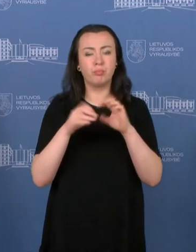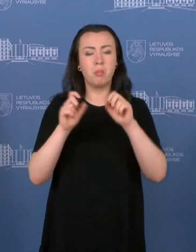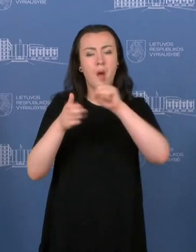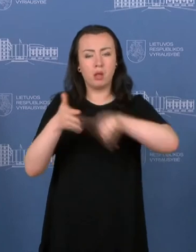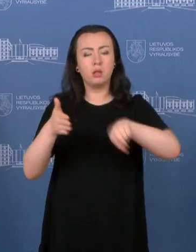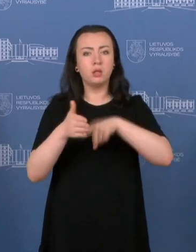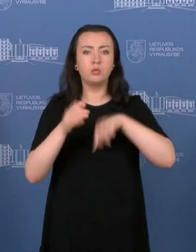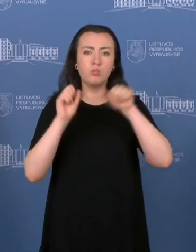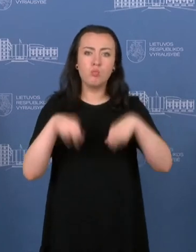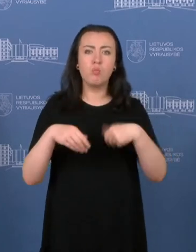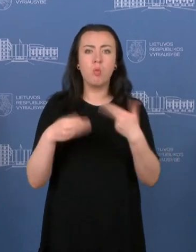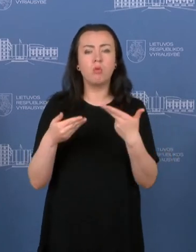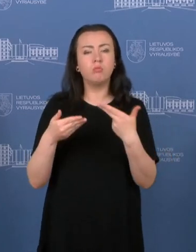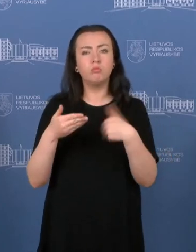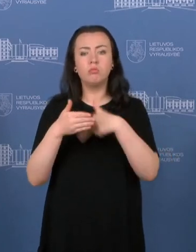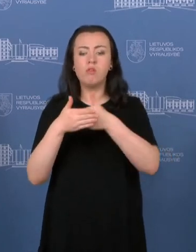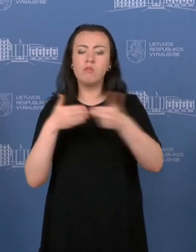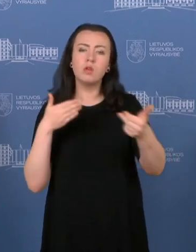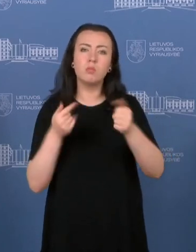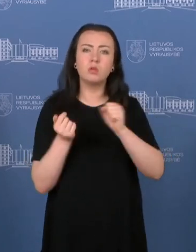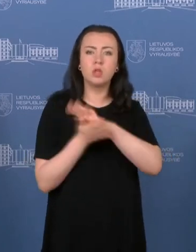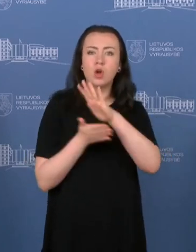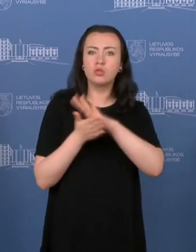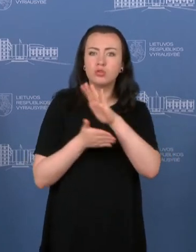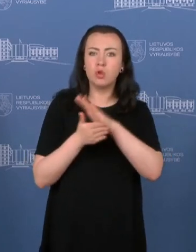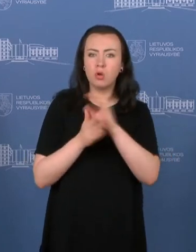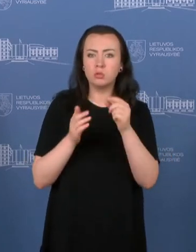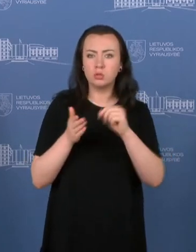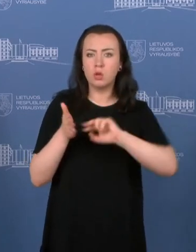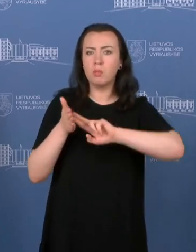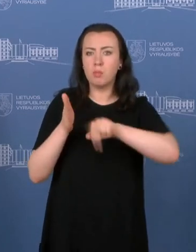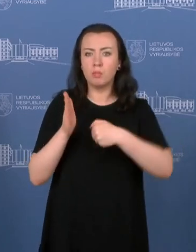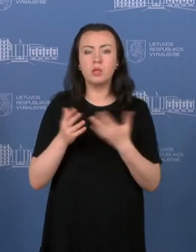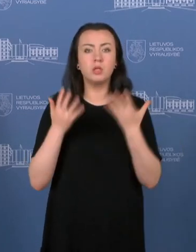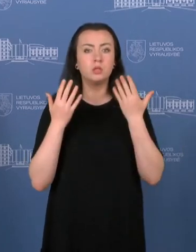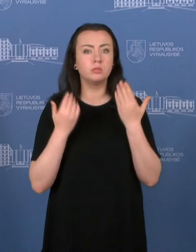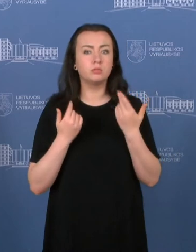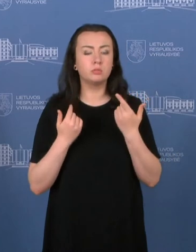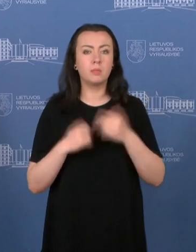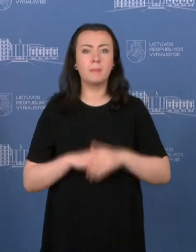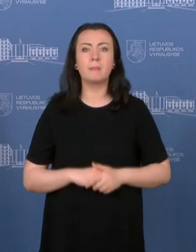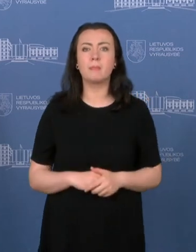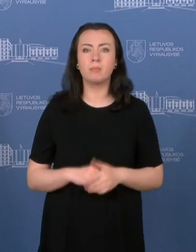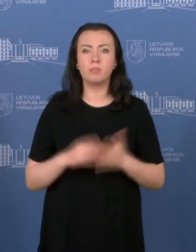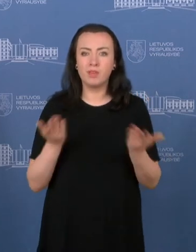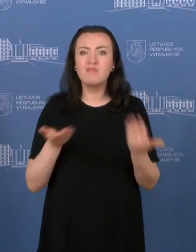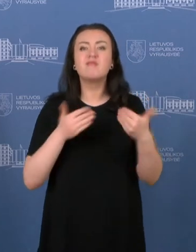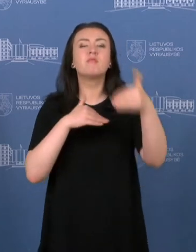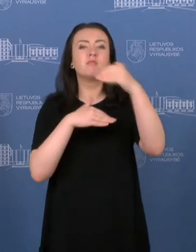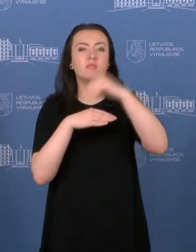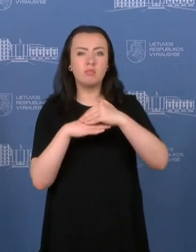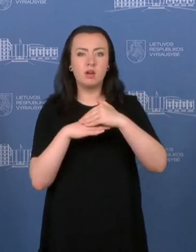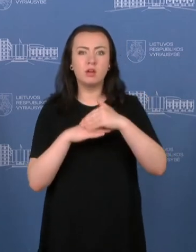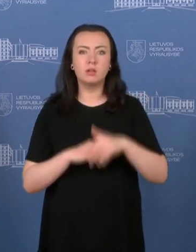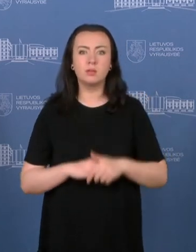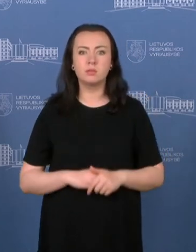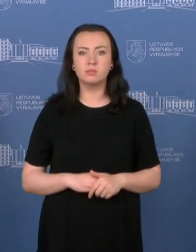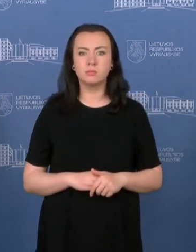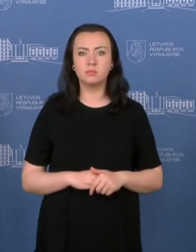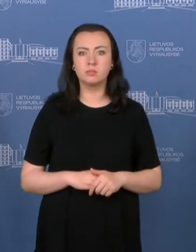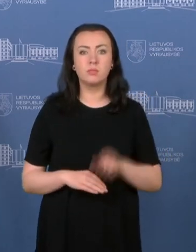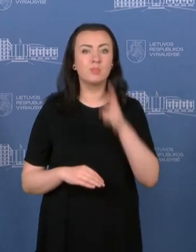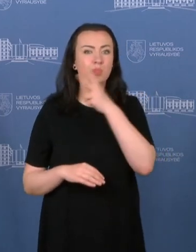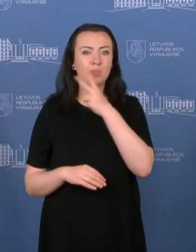panaikinimą. Tai šiuo atveju, kadangi Klasko yra faktiškai, taip sakant, irgi